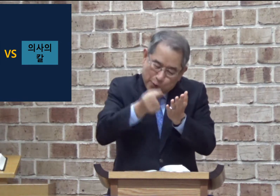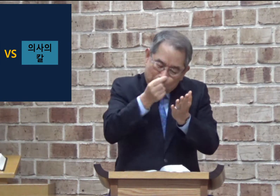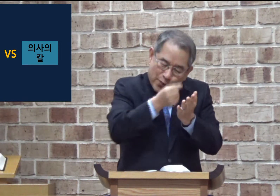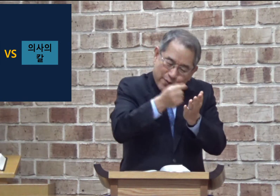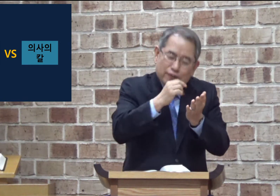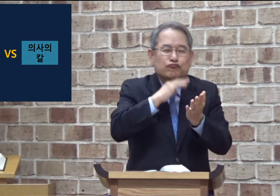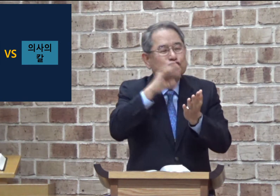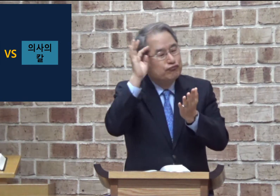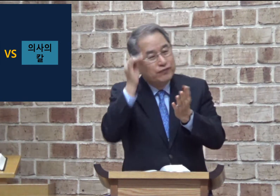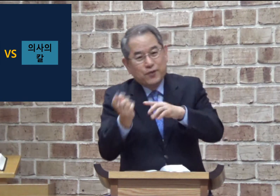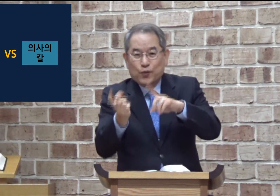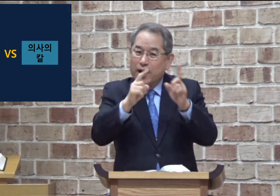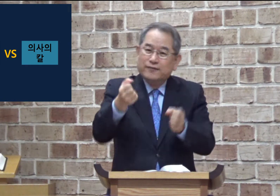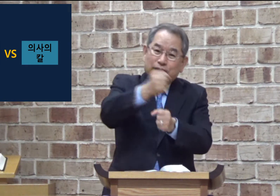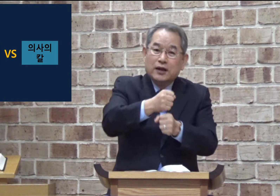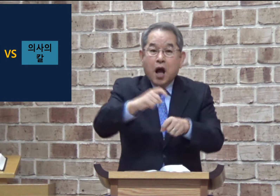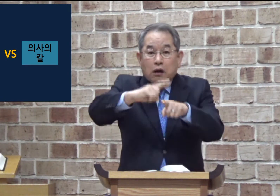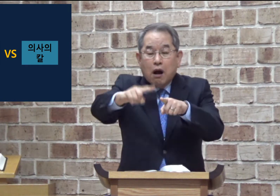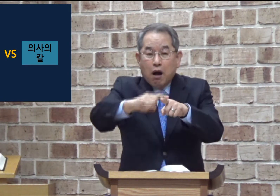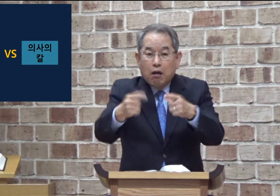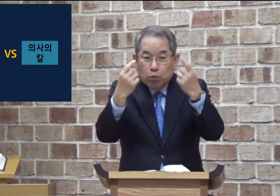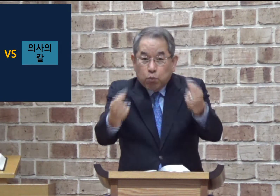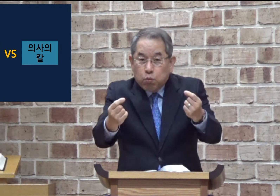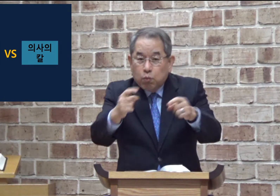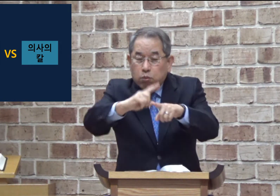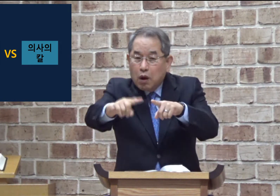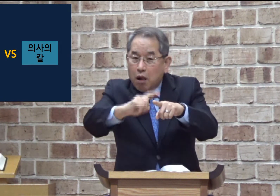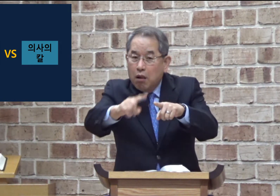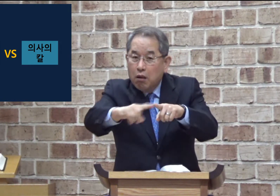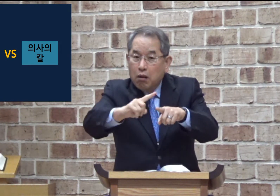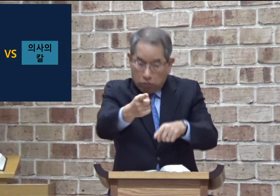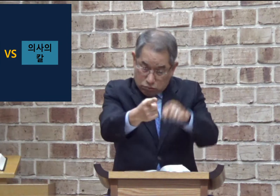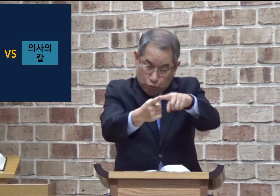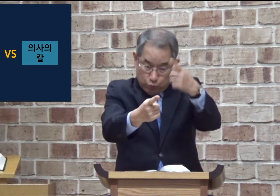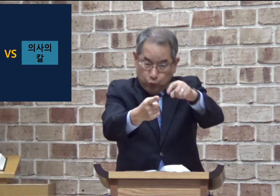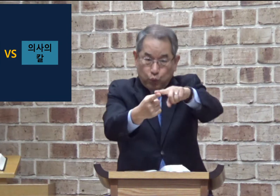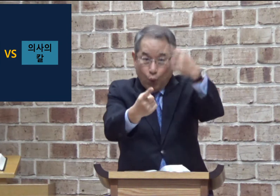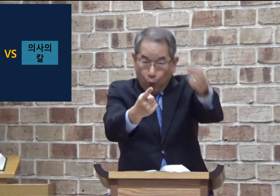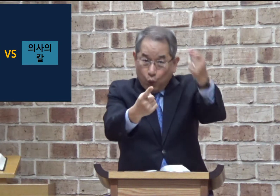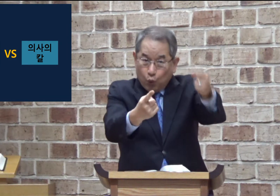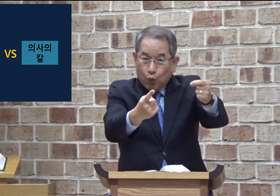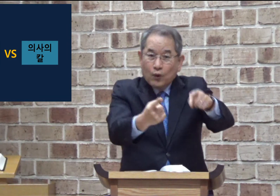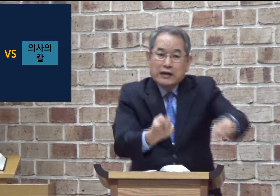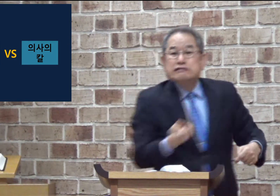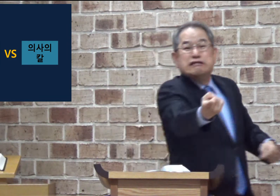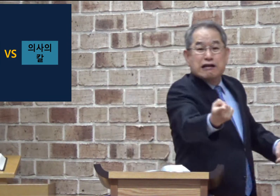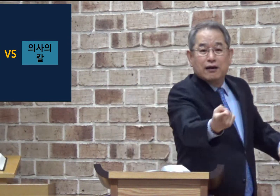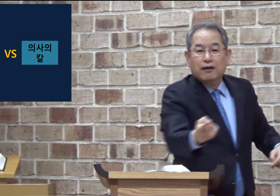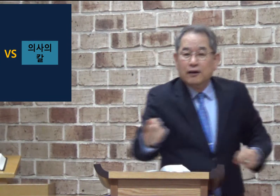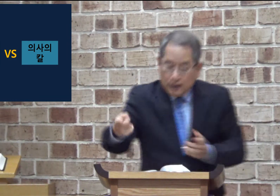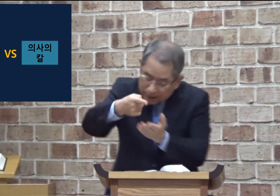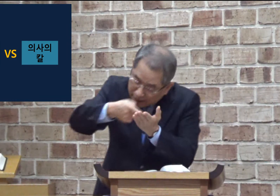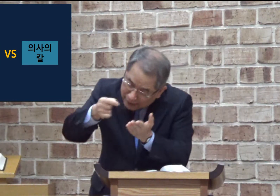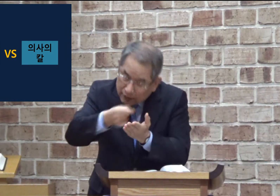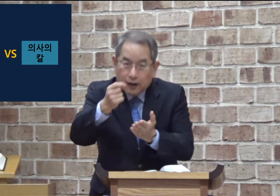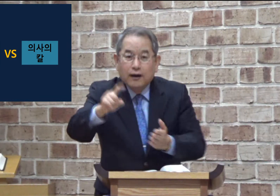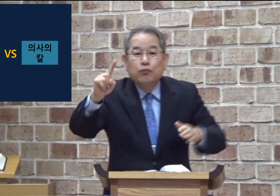입히는 것과 치료해 주는 그것을 쓰는 사람의 마음입니다. 하나님이 주신 아름다운